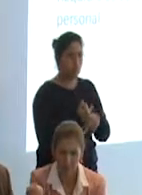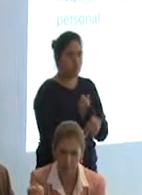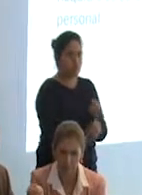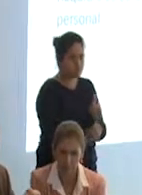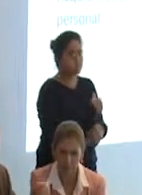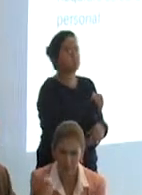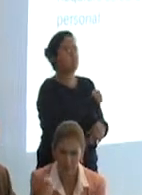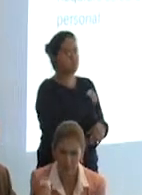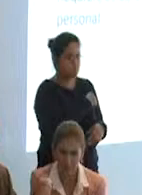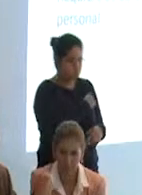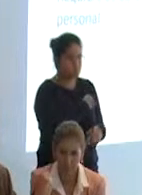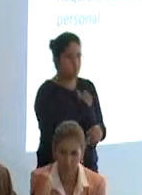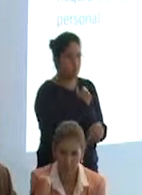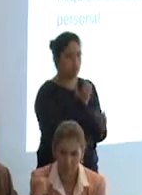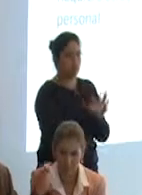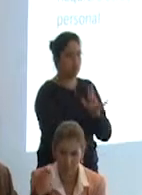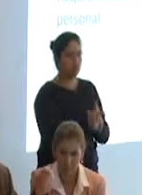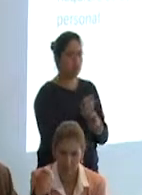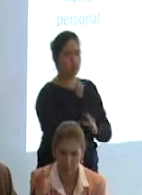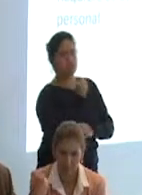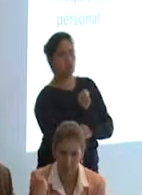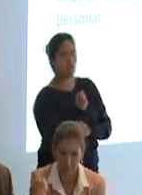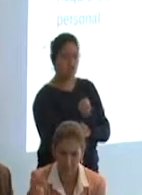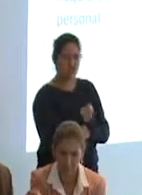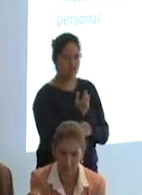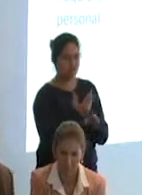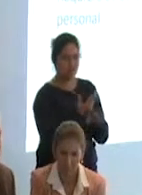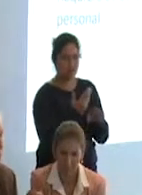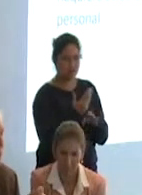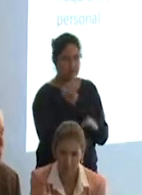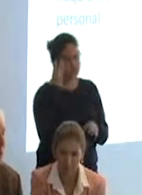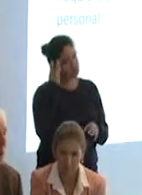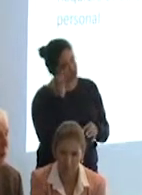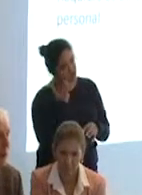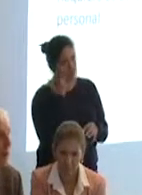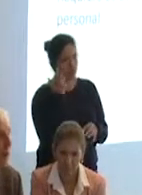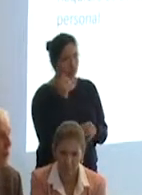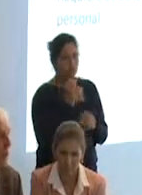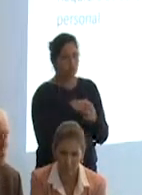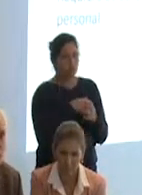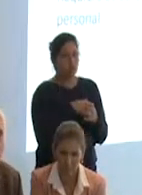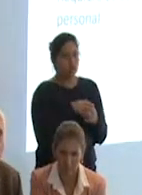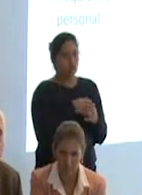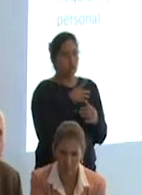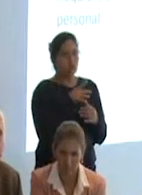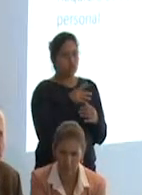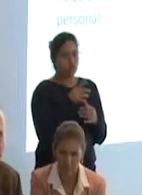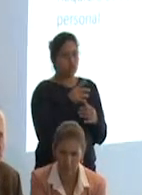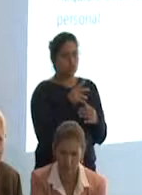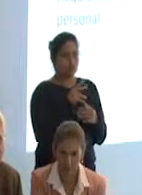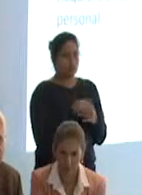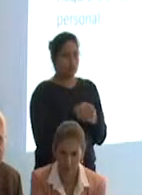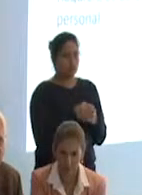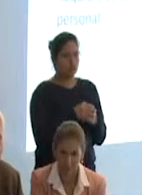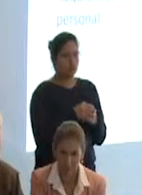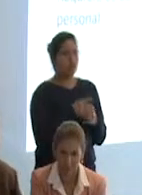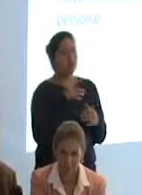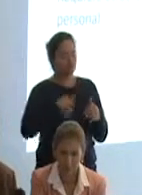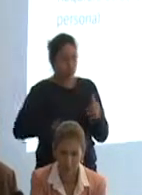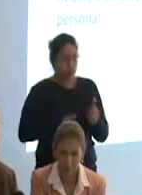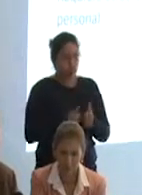alumno con trastornos motrices, también tenía un auxiliar y nadie me